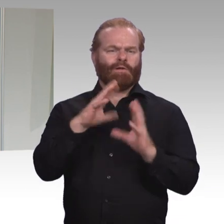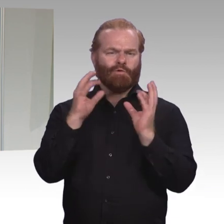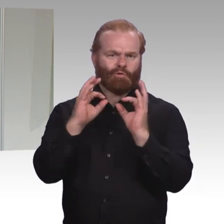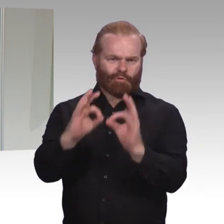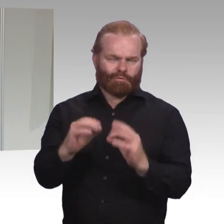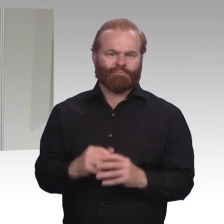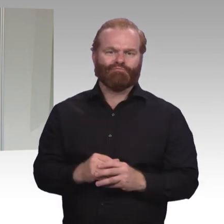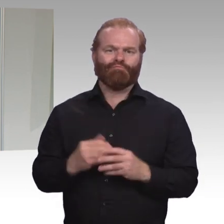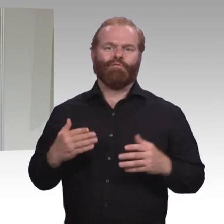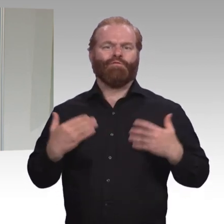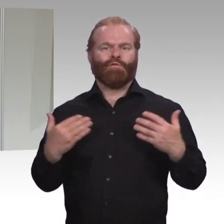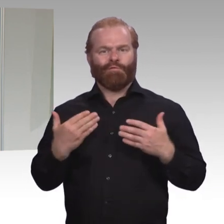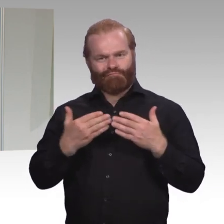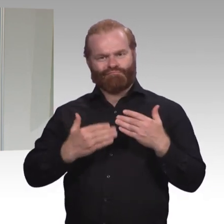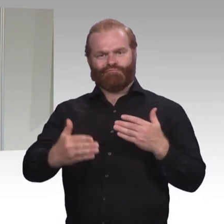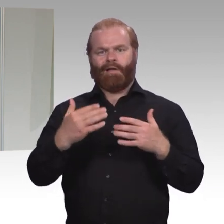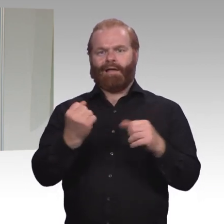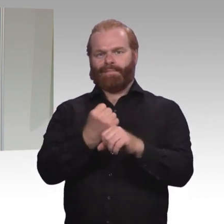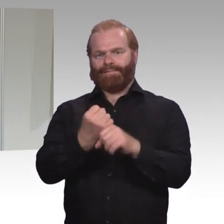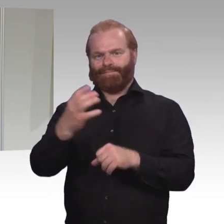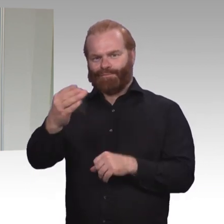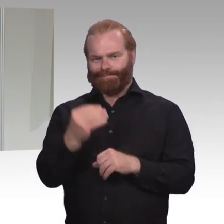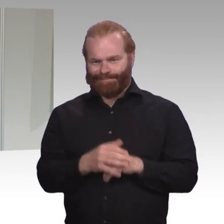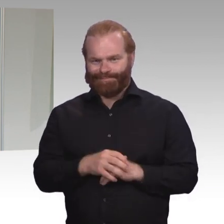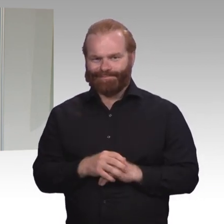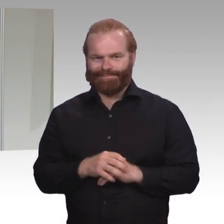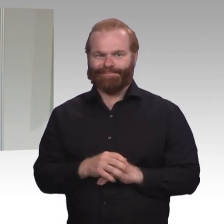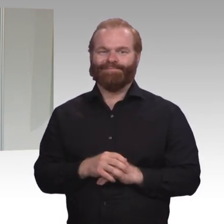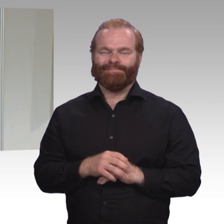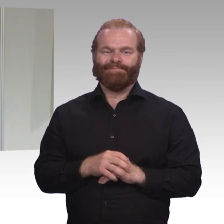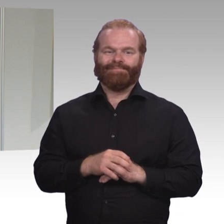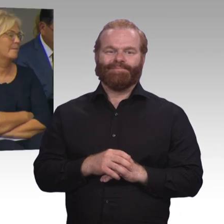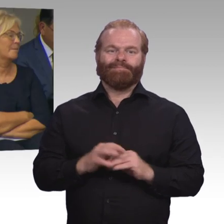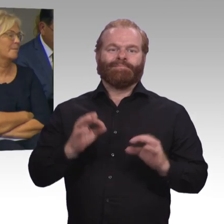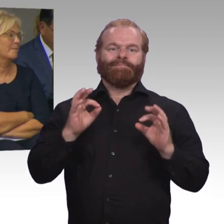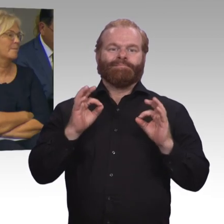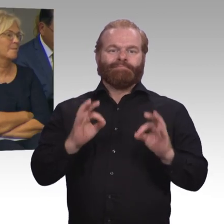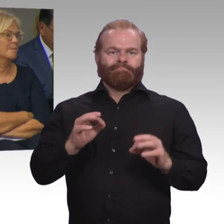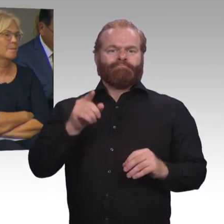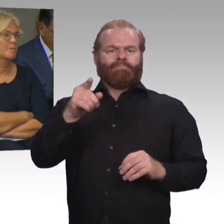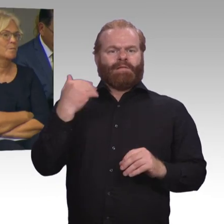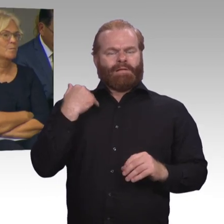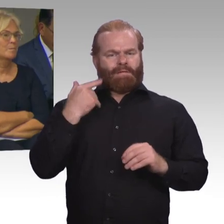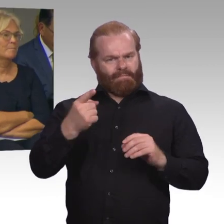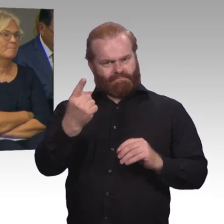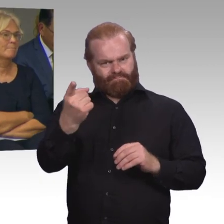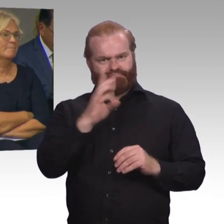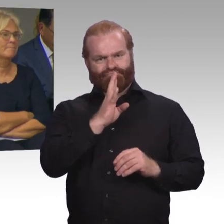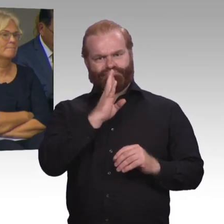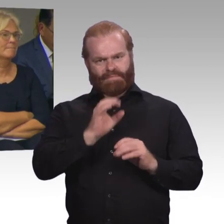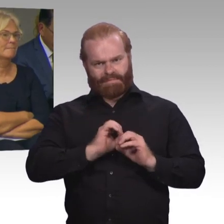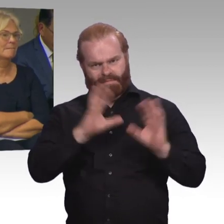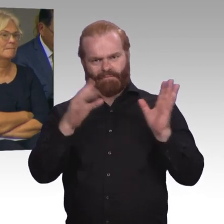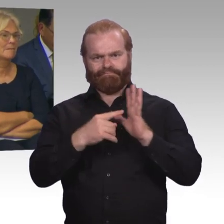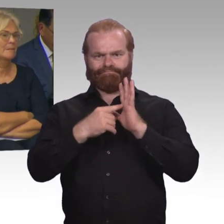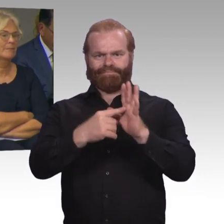für Sie der Mensch, die Soldatinnen und Soldaten, ganz im Mittelpunkt steht bei Ihrer Rede zum feierlichen Gelöbnis am